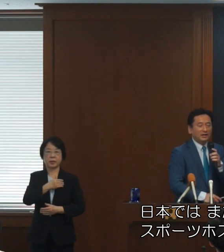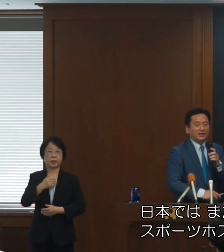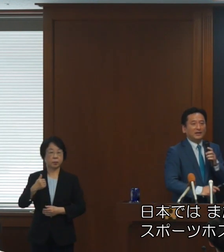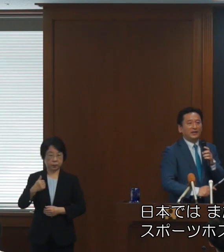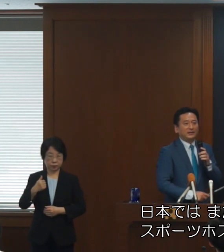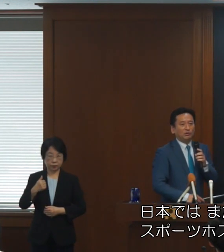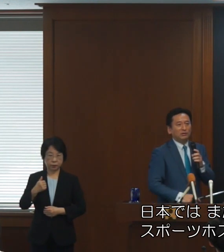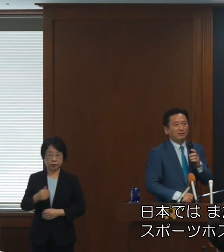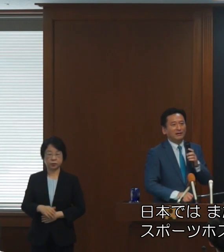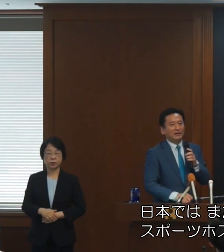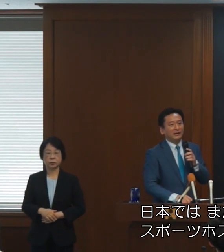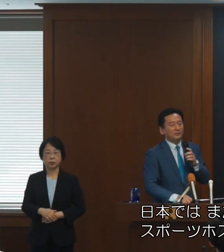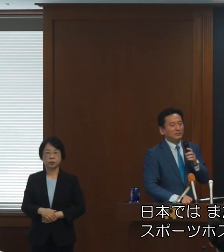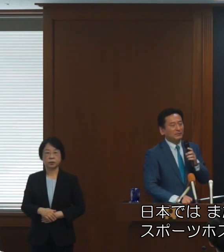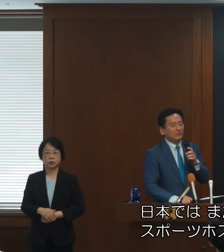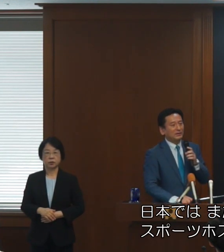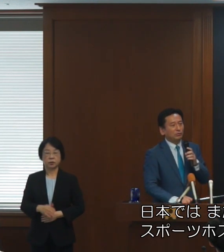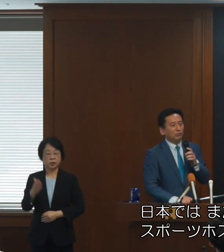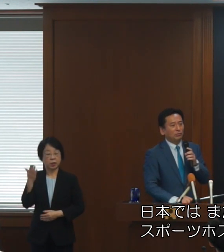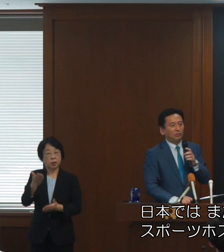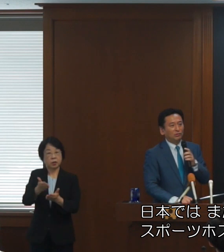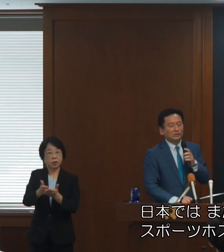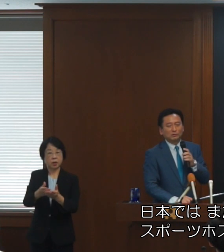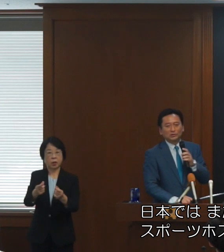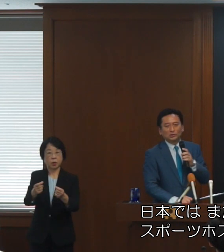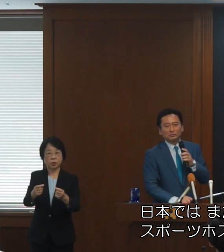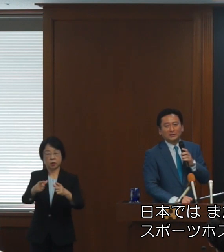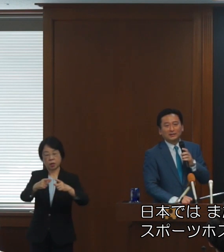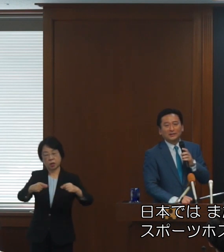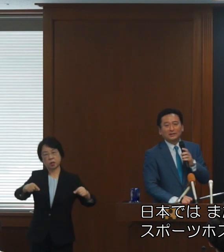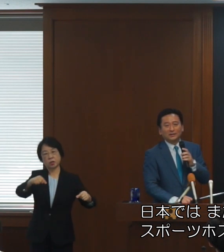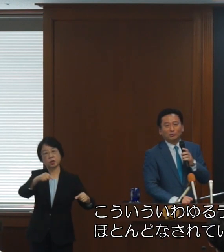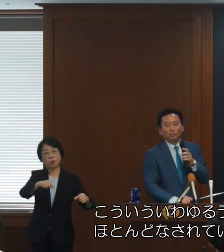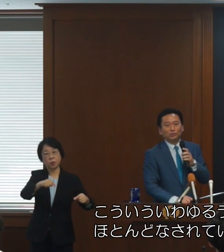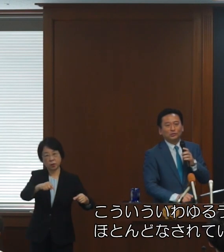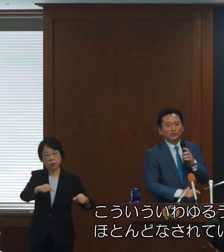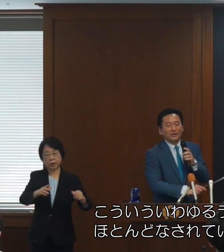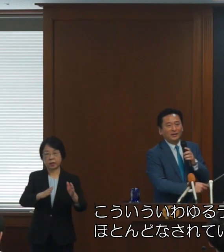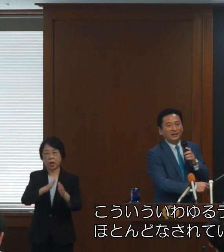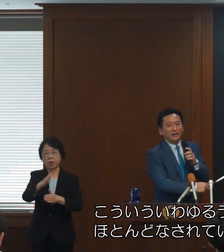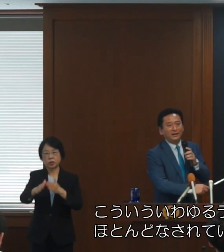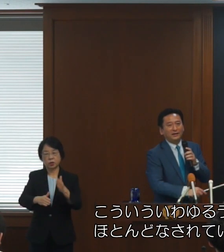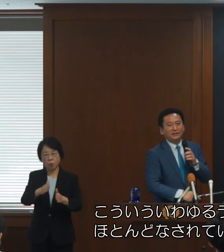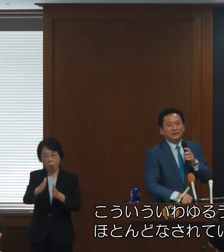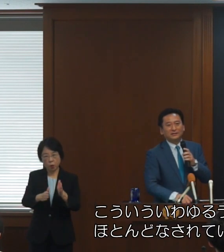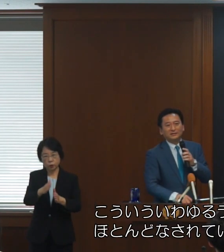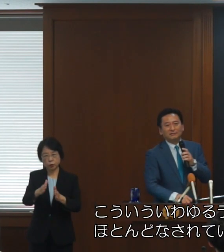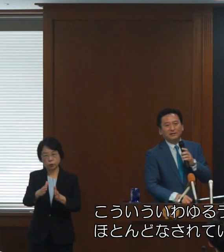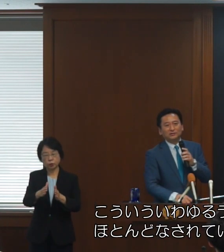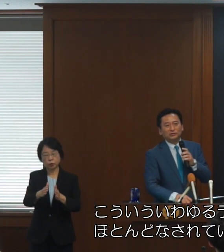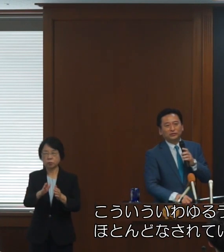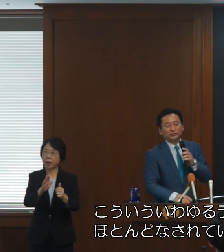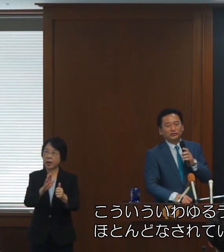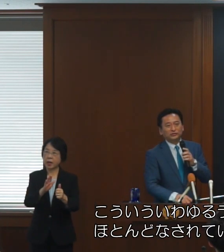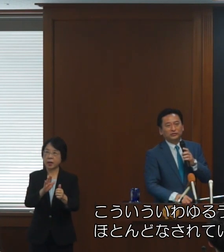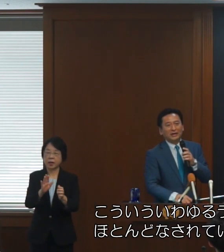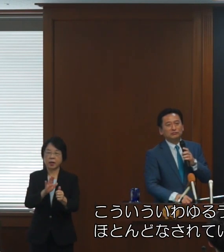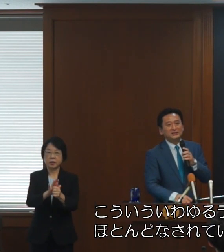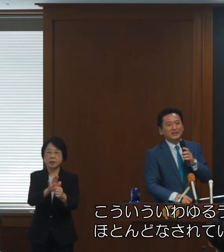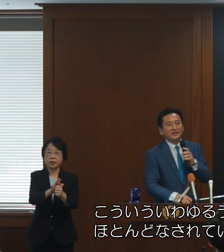説明したように日本ではまだまだこのスポーツホスピタリティだったりこういういわゆる